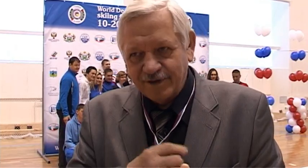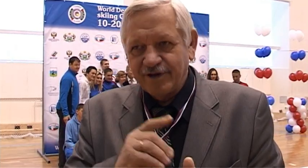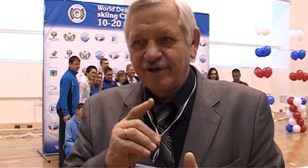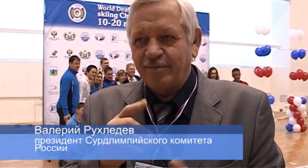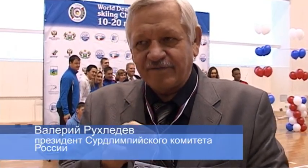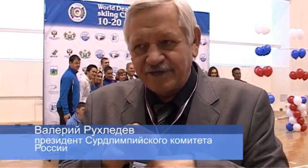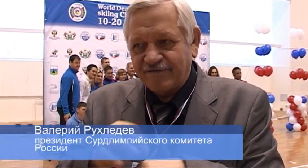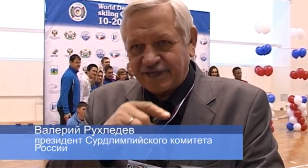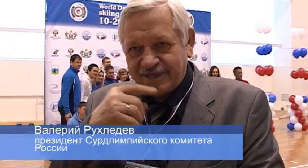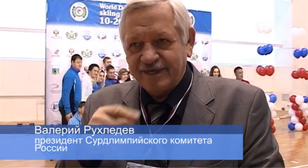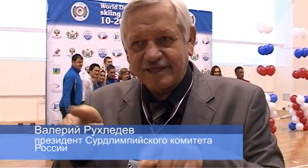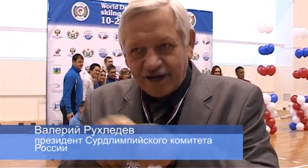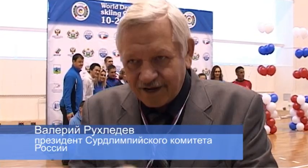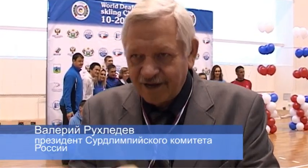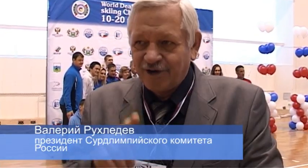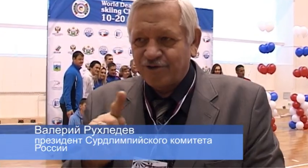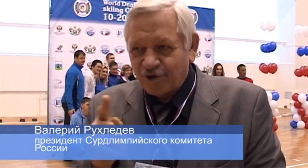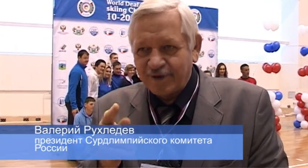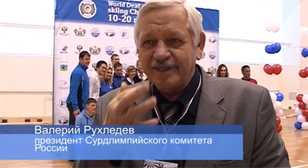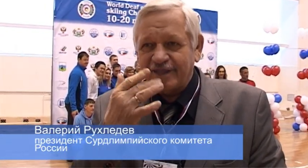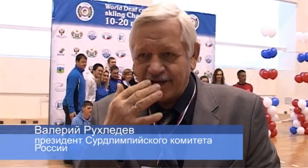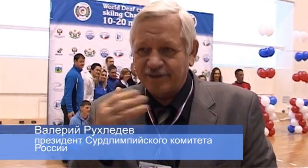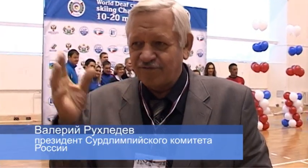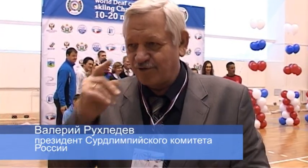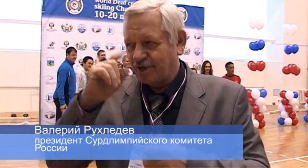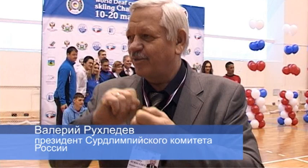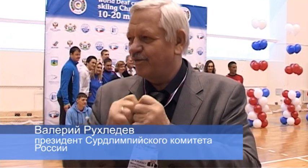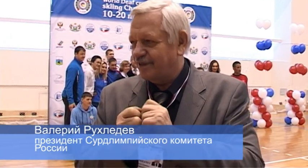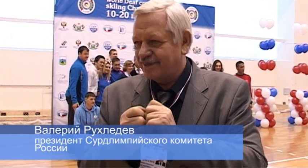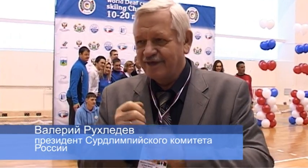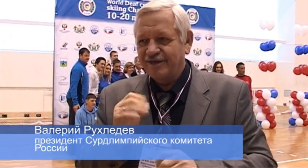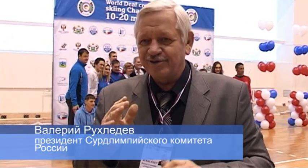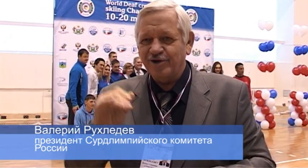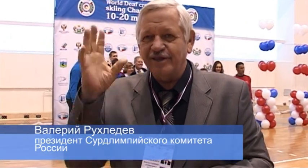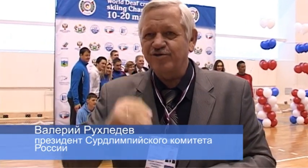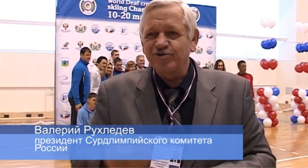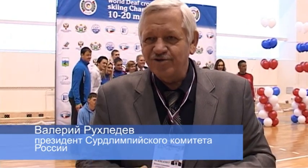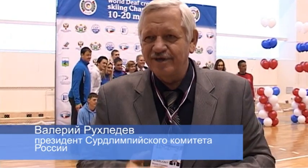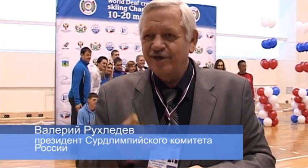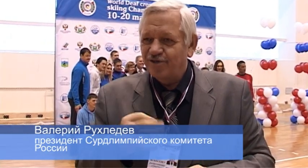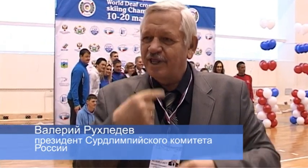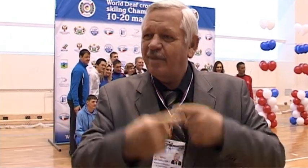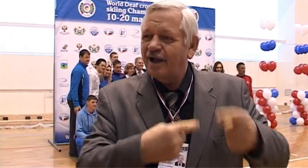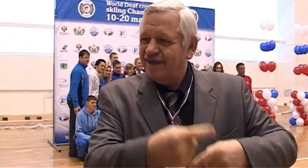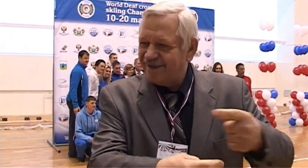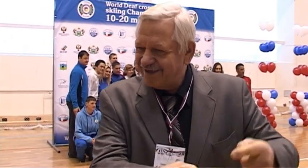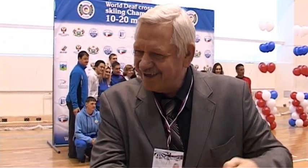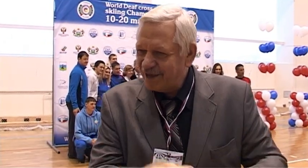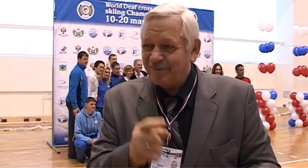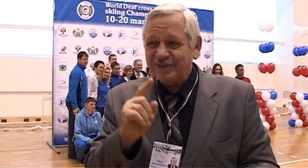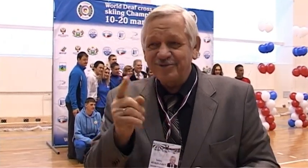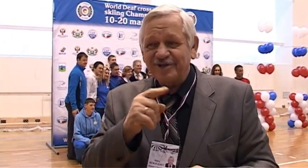хотим проводить в России так, чтобы иностранцам все запомнилось. Не только на всю жизнь, но и на